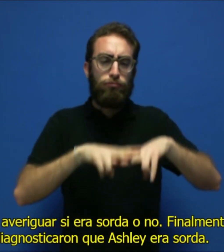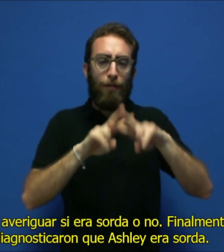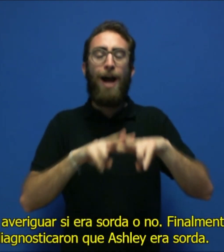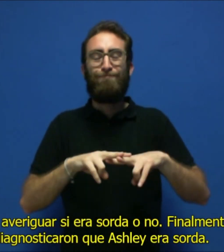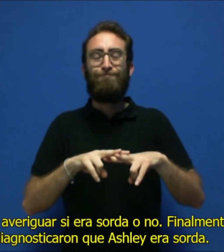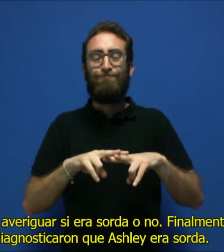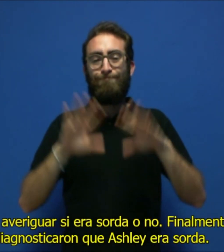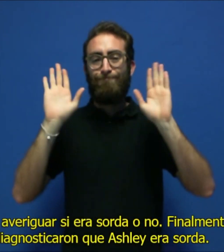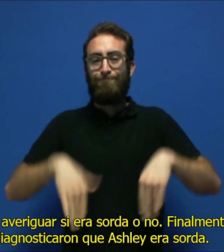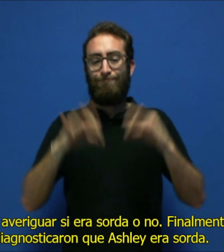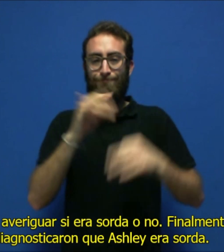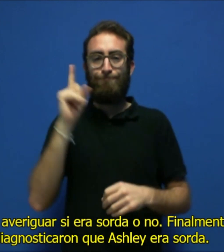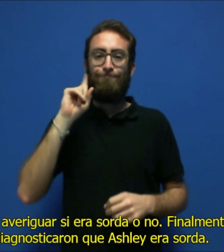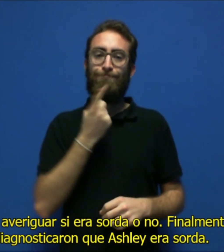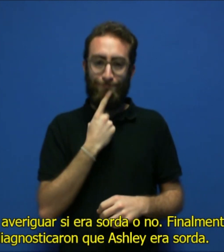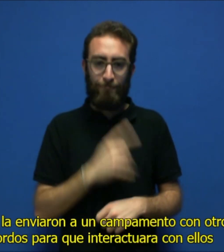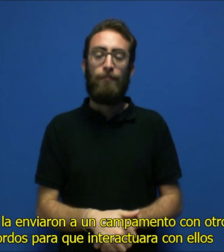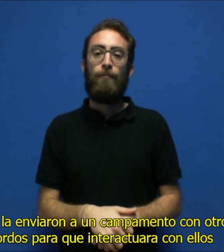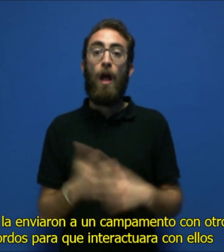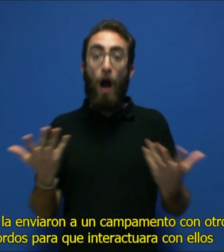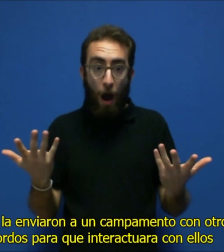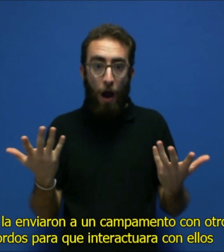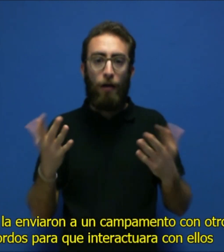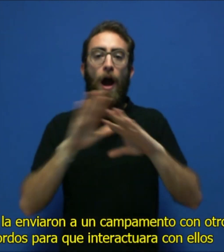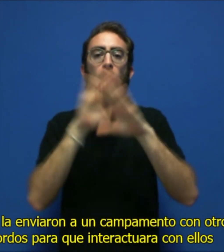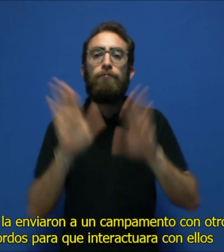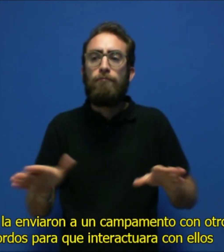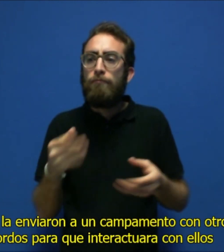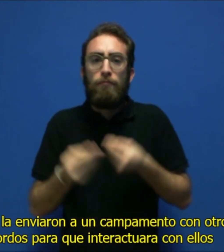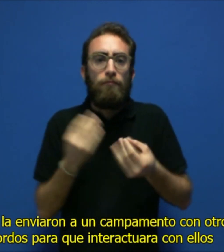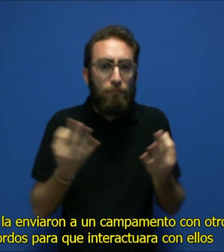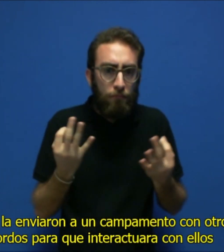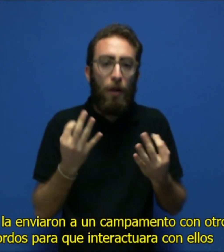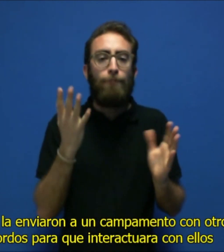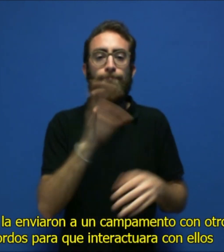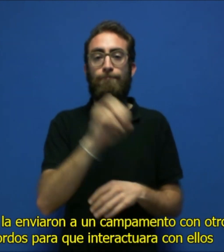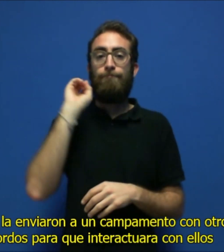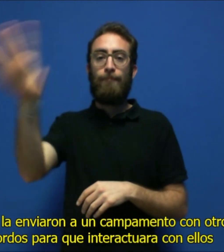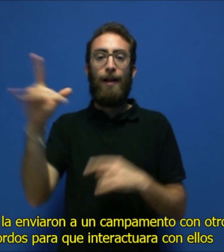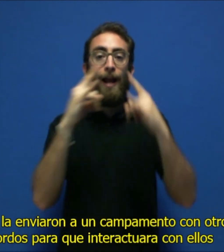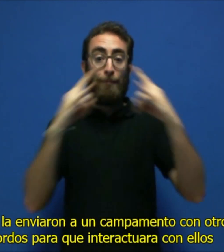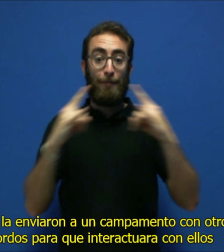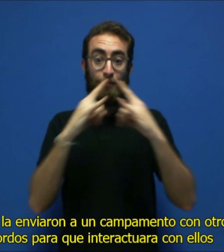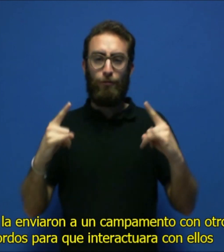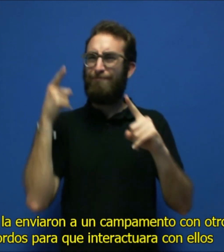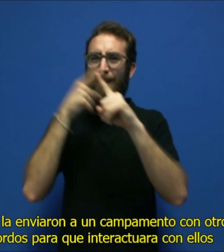para averiguar si era sorda o no finalmente diagnosticaron que ashley era sorda sus padres la enviaron